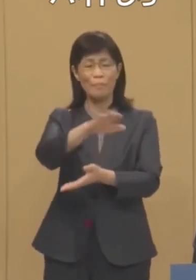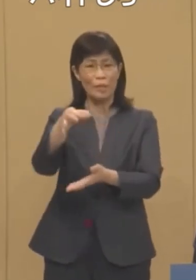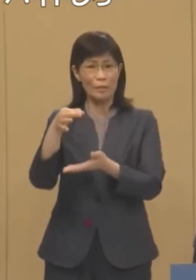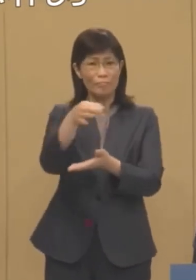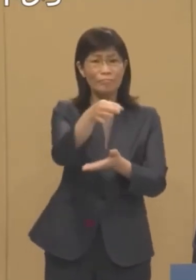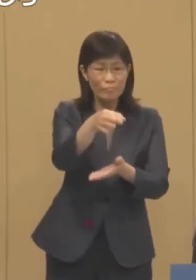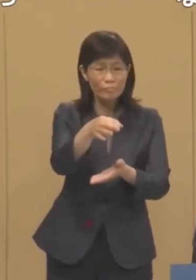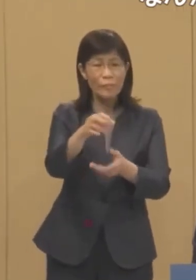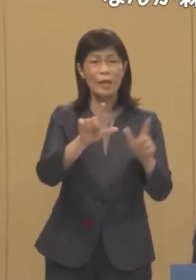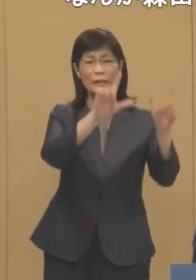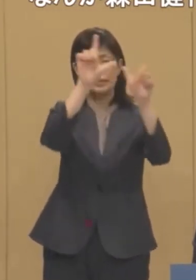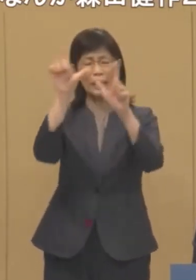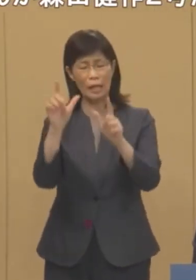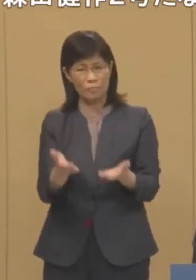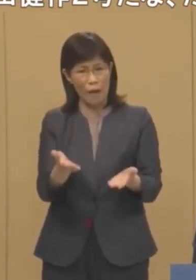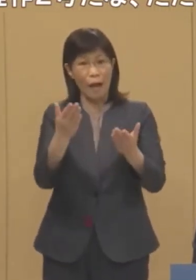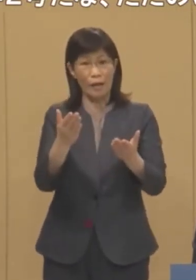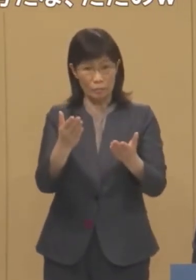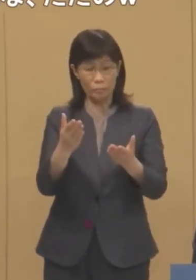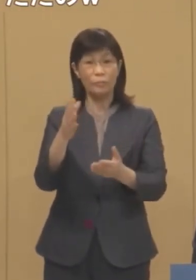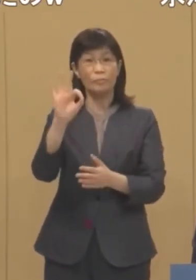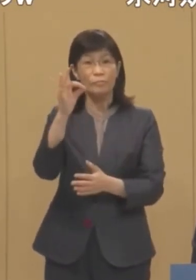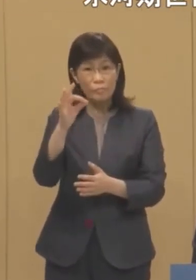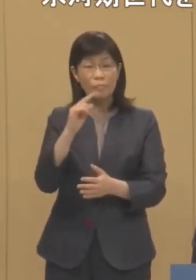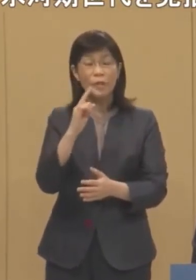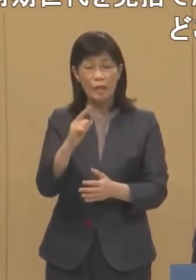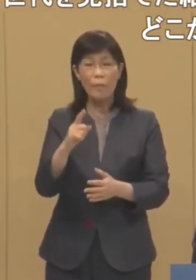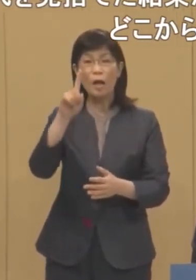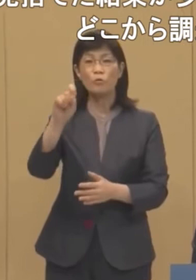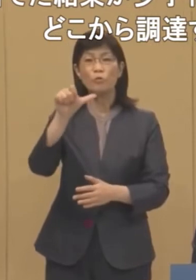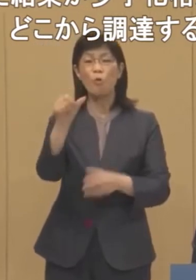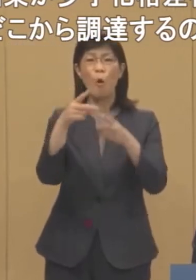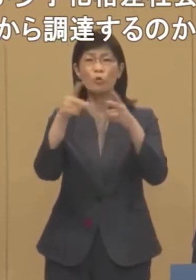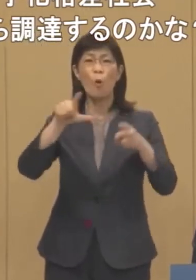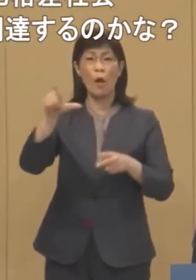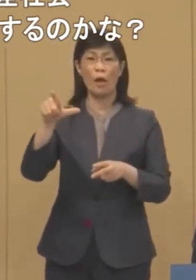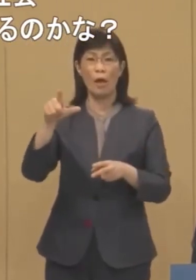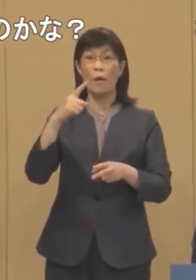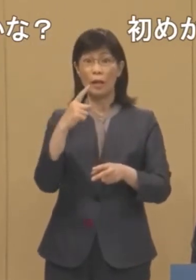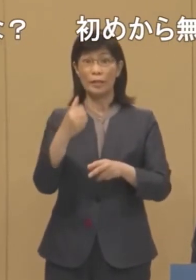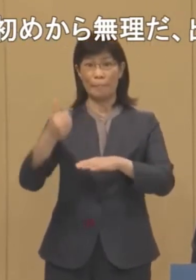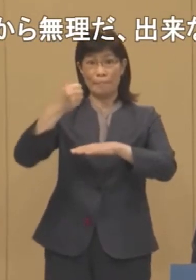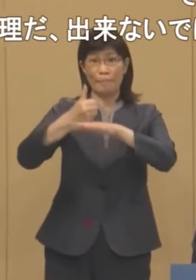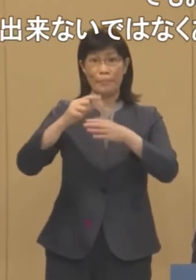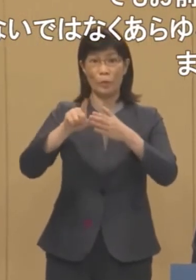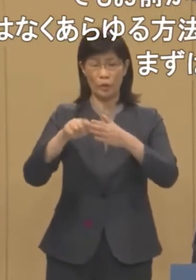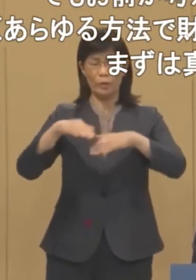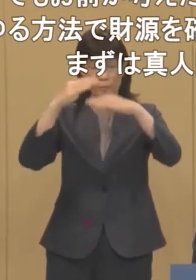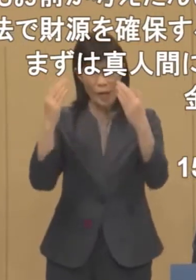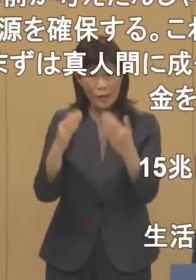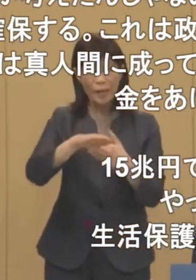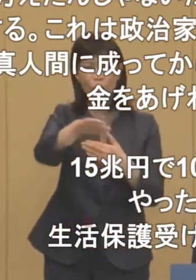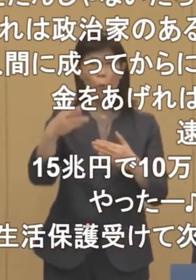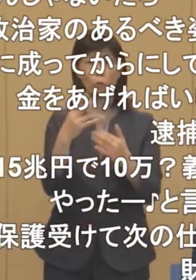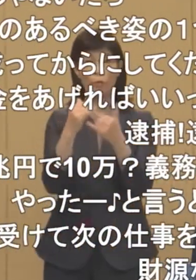底上げする総額で15兆円です私が都知事になったらまずすべての都民20万円を給付し